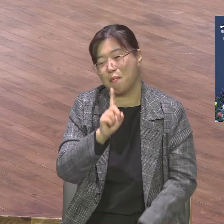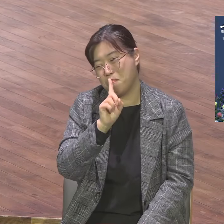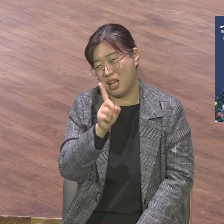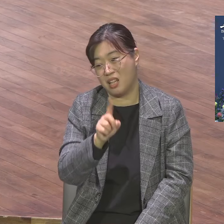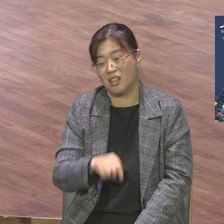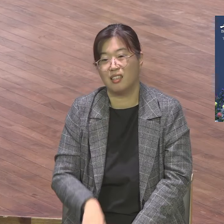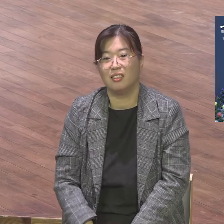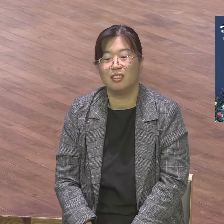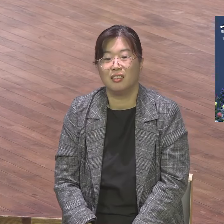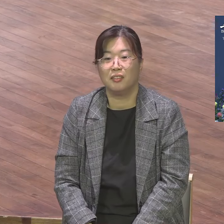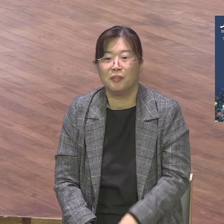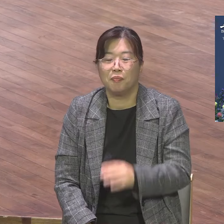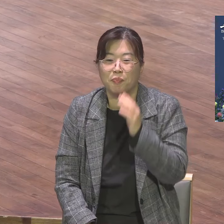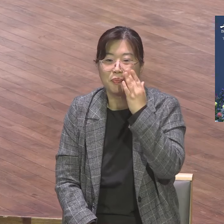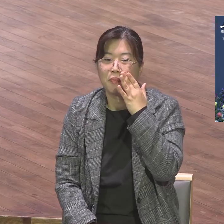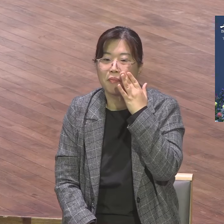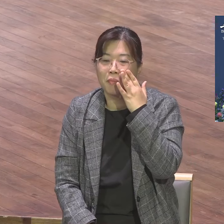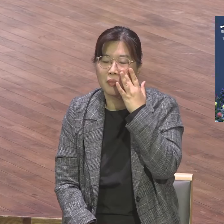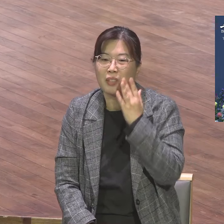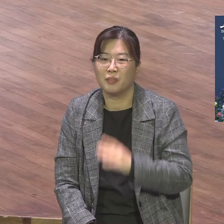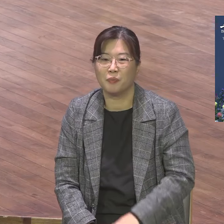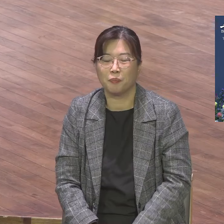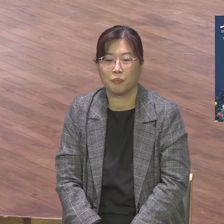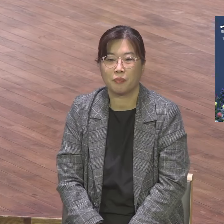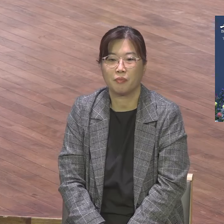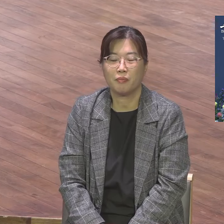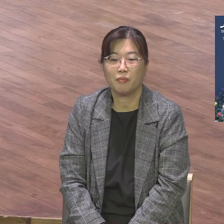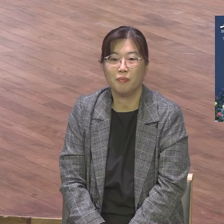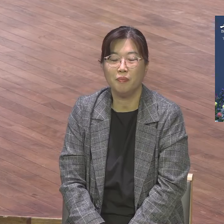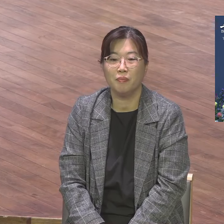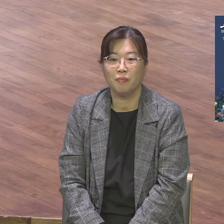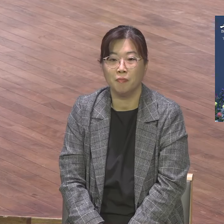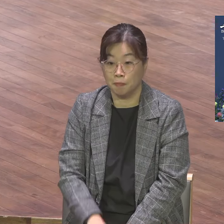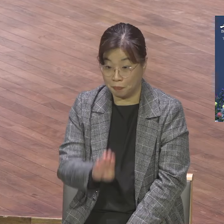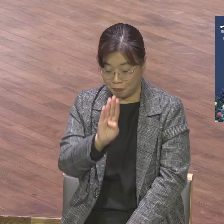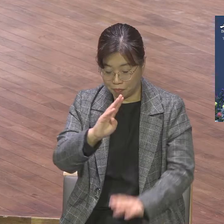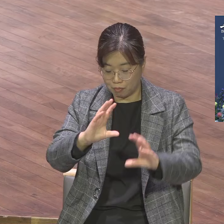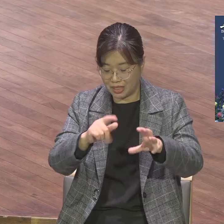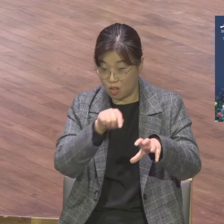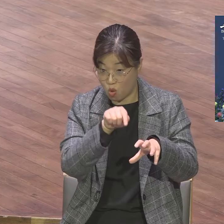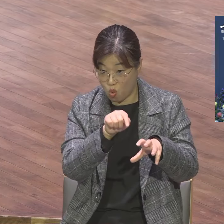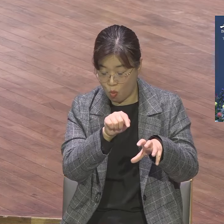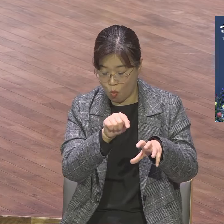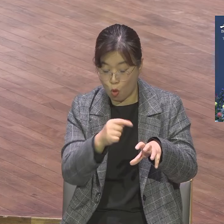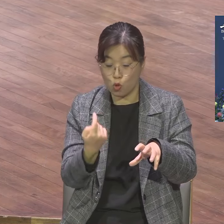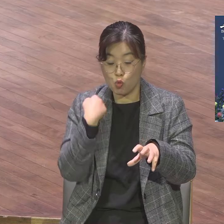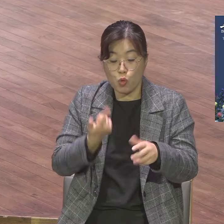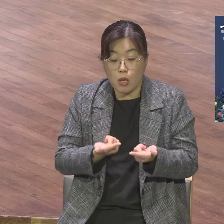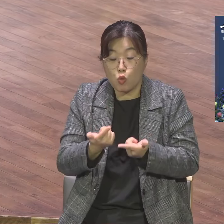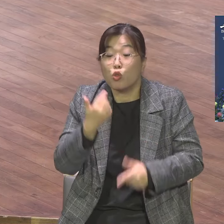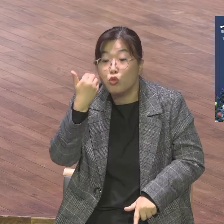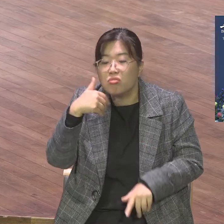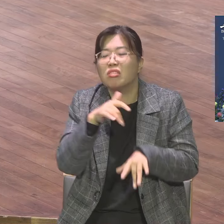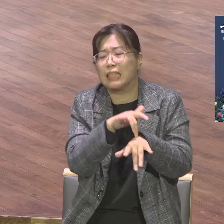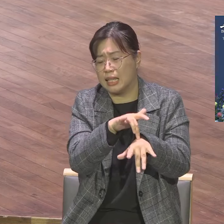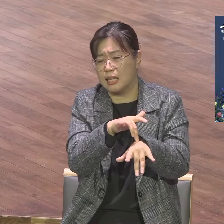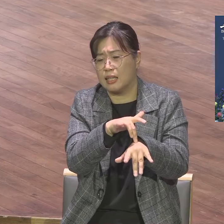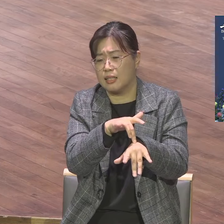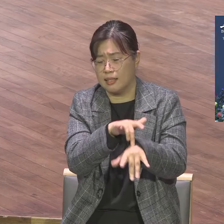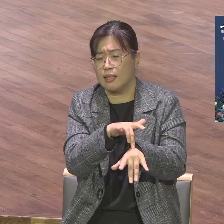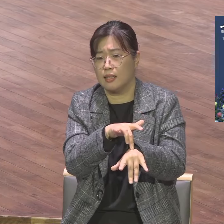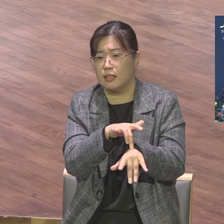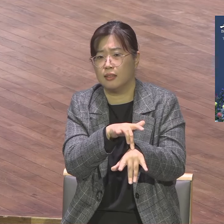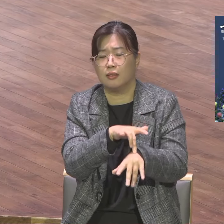영적 이면에는 바벨론 왕 배후에서 역사하는 사단을 가리킵니다. 사단이. 그래서 초대